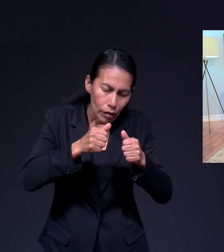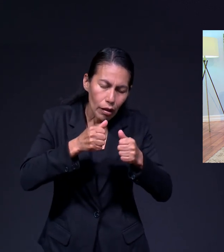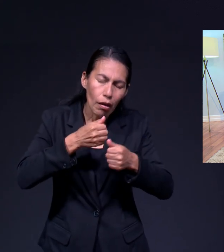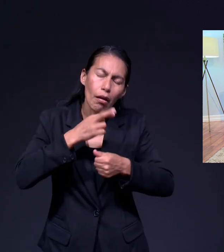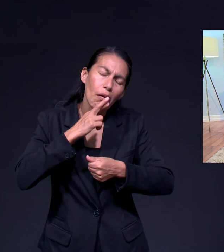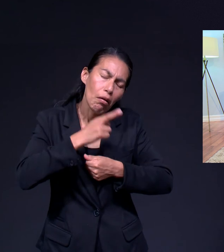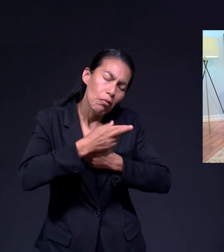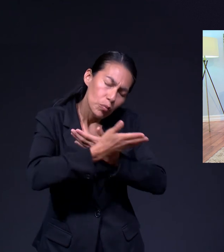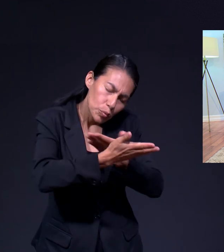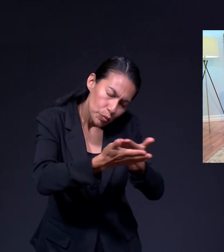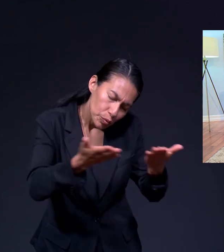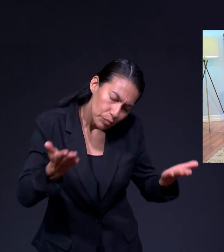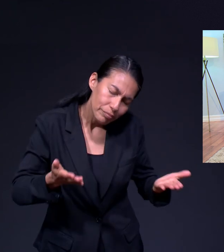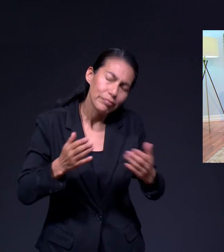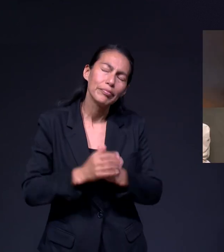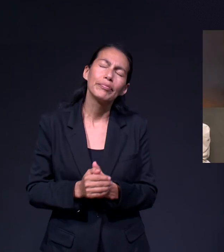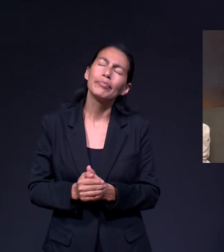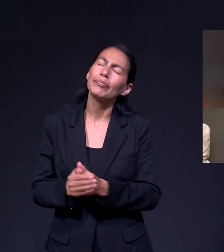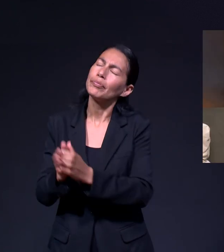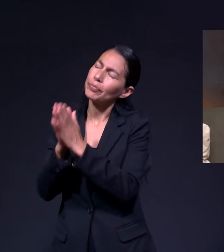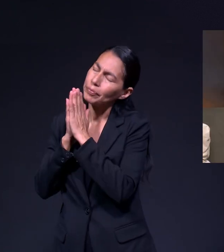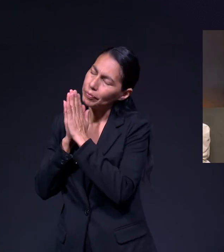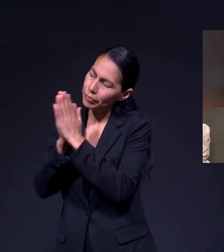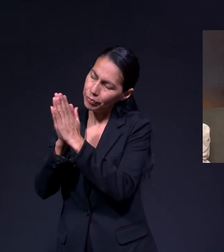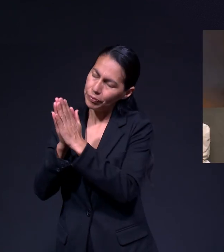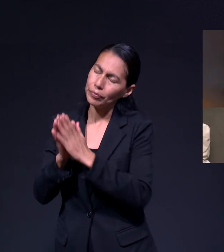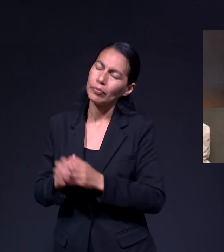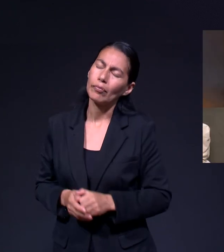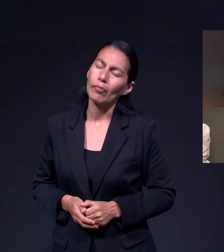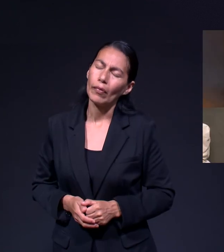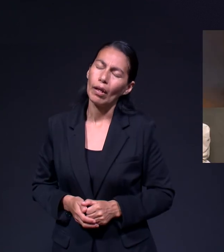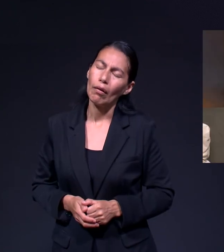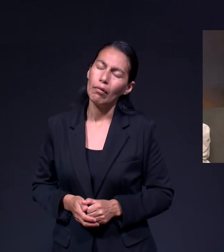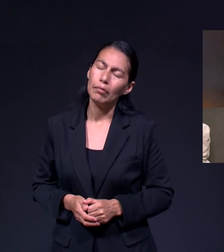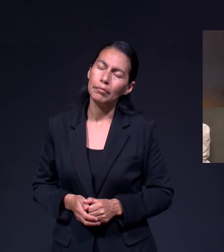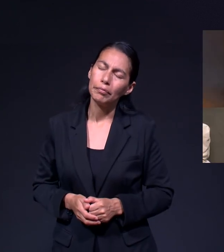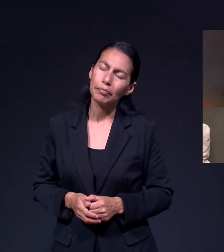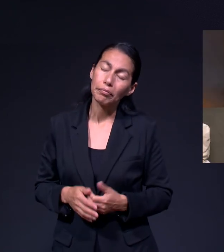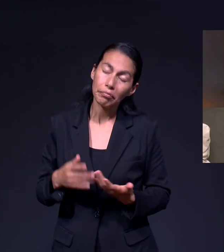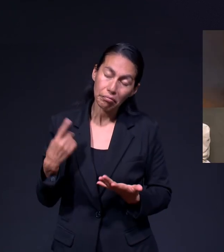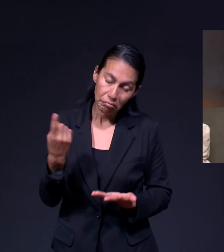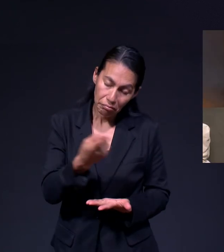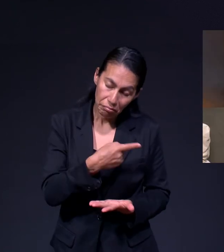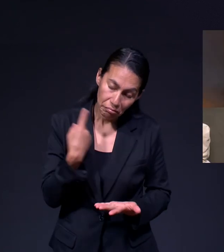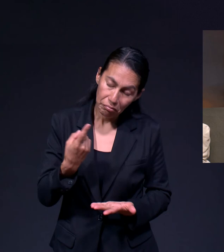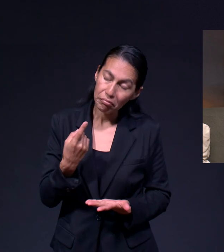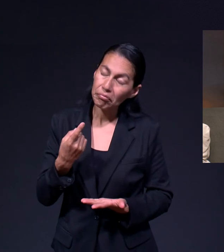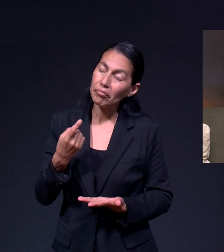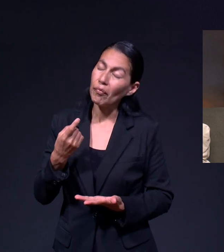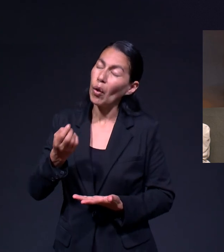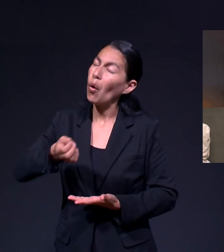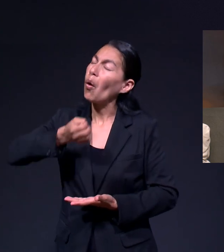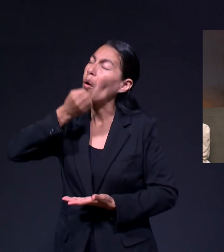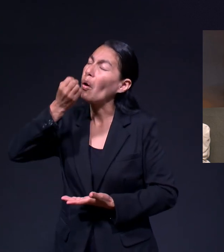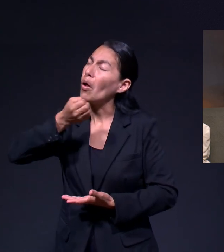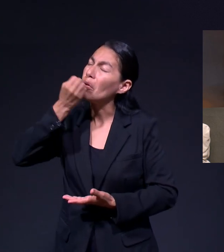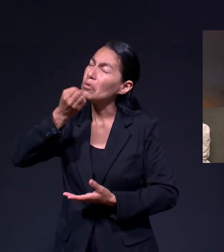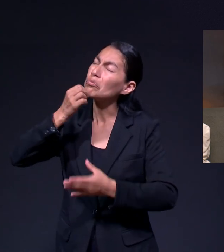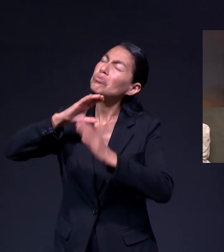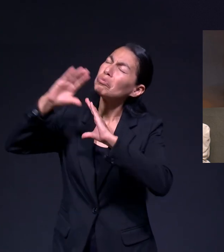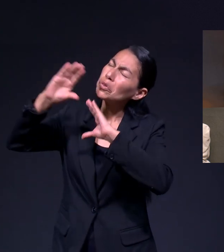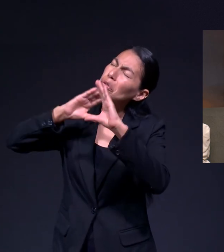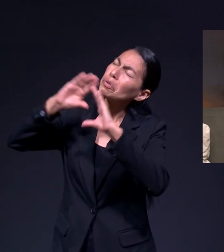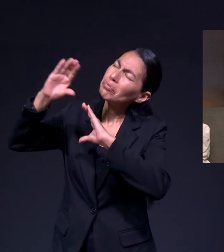puedas también escucharlos señor te agradecemos también porque tenemos este medio para comunicarnos contigo